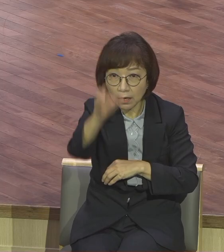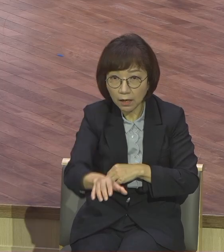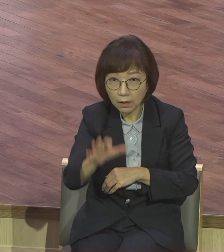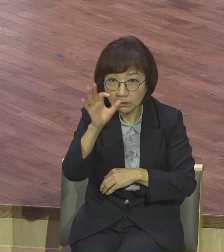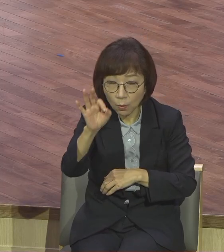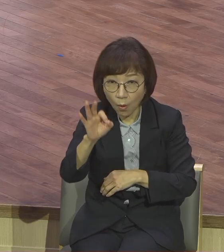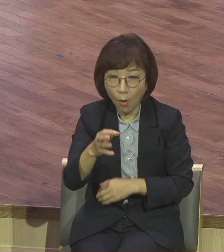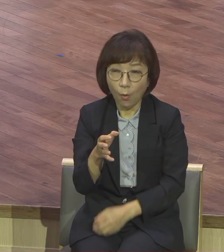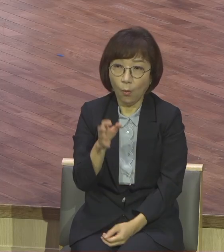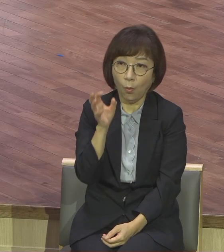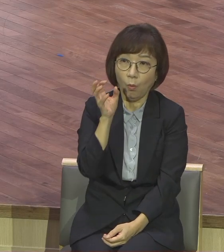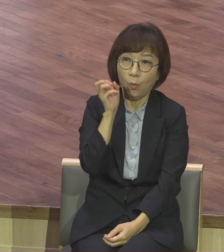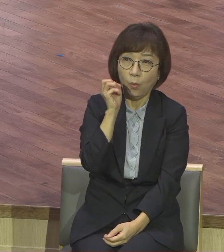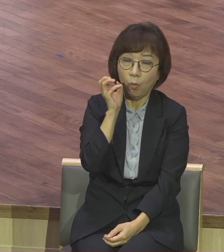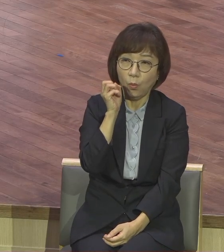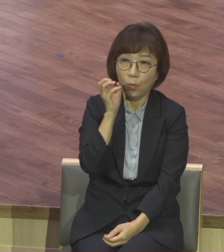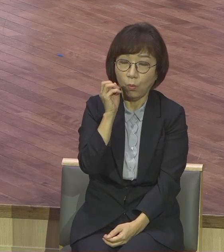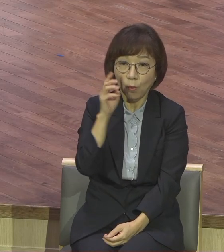그랬어요.